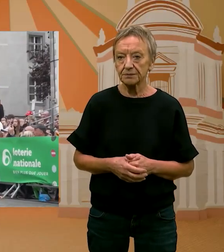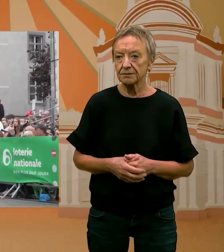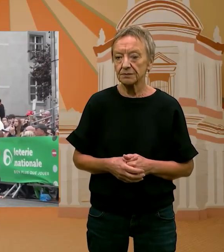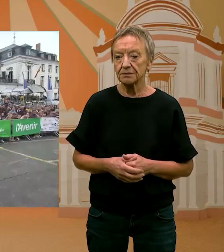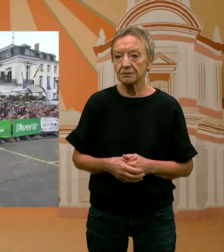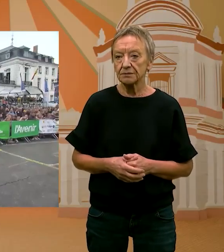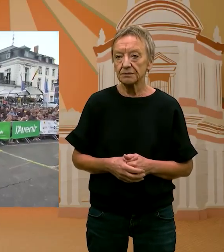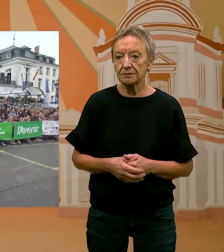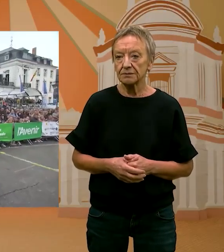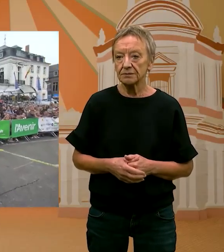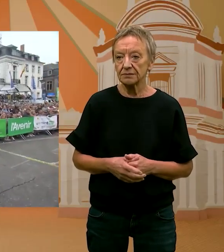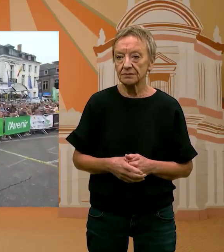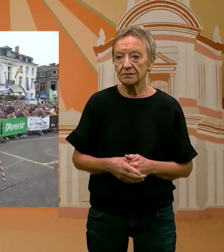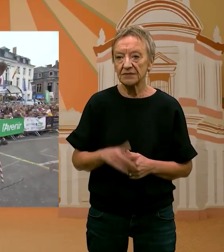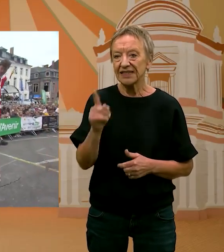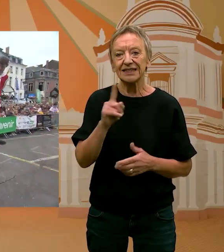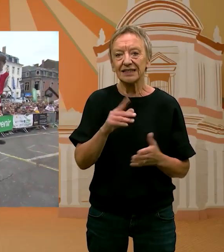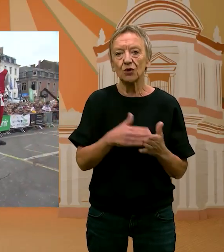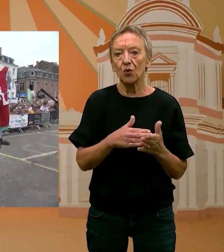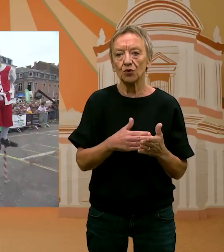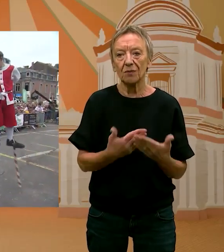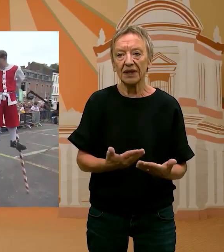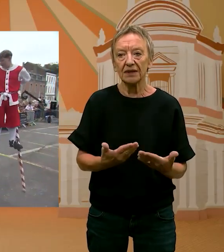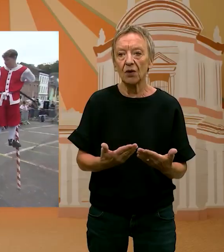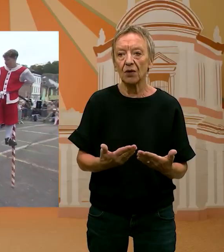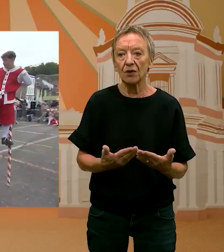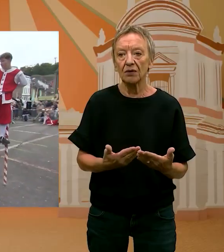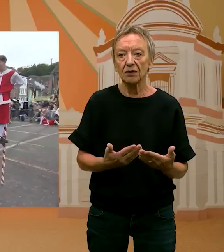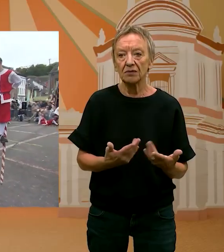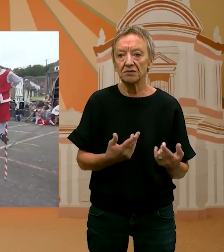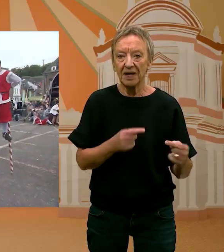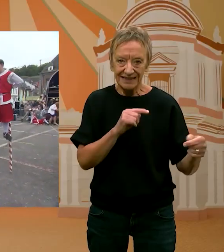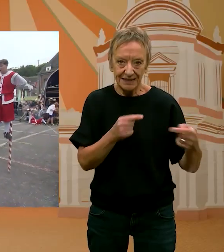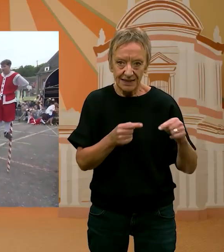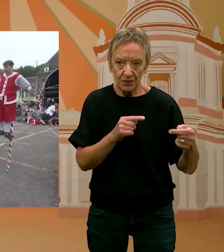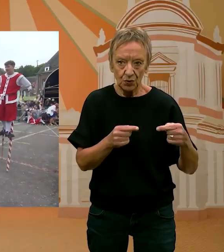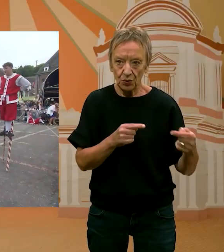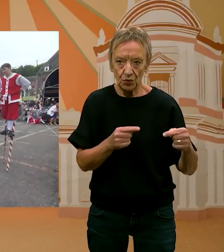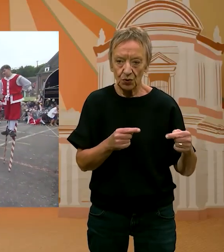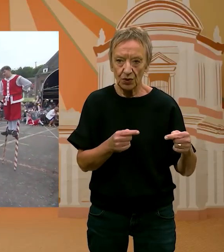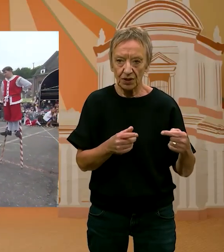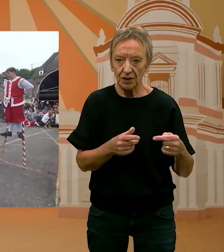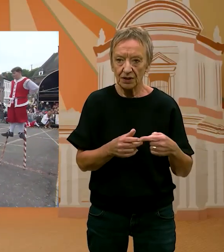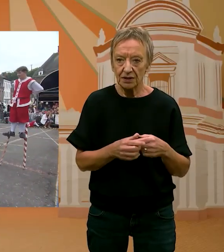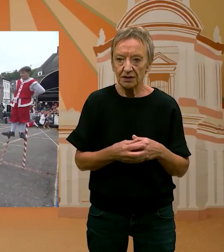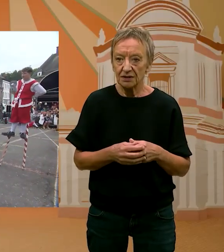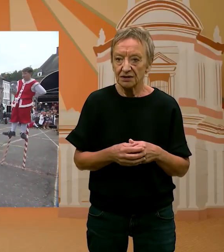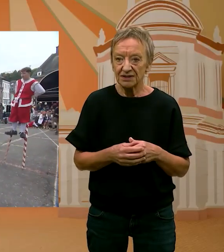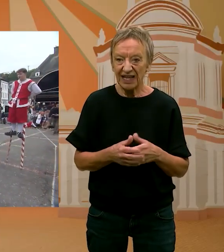cette fois-ci? Non, ça discute. Ouais, il a les mains, il frotte ses mains. Bah oui, ça glisse. Il n'y a pas que évidemment le front